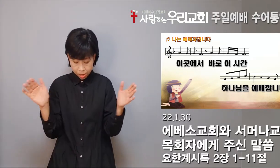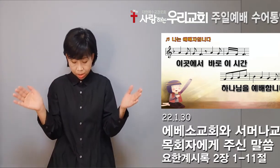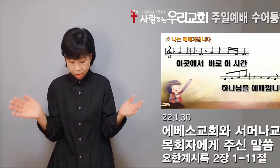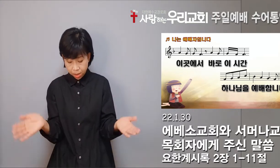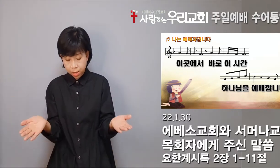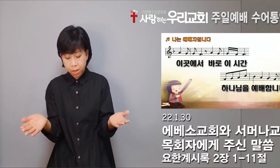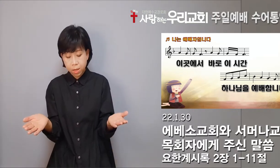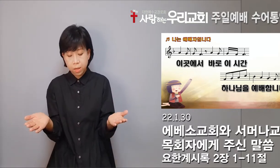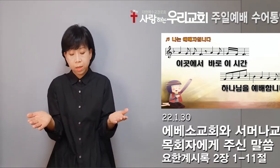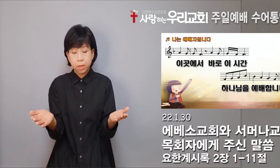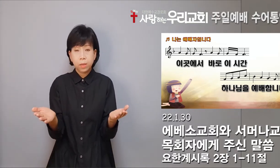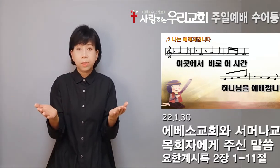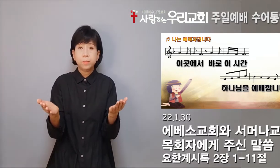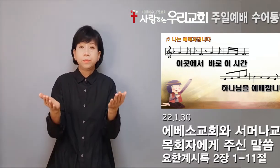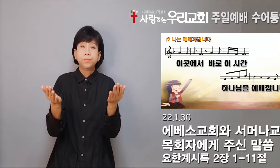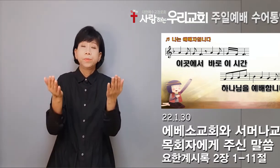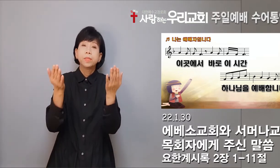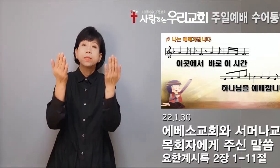하나님을